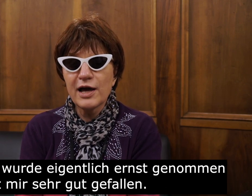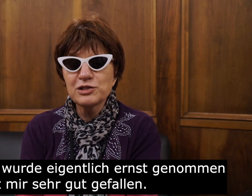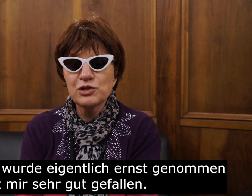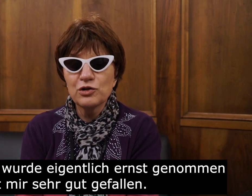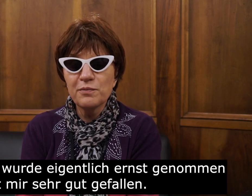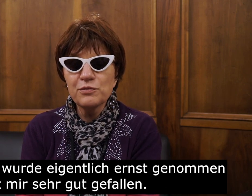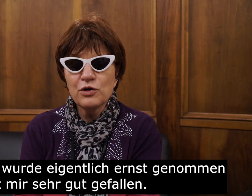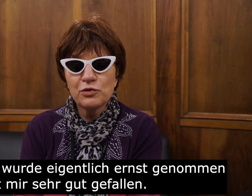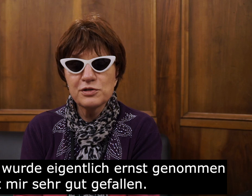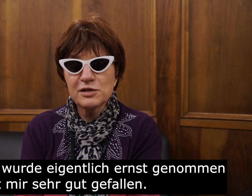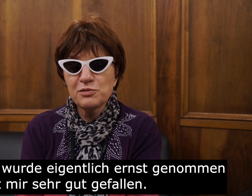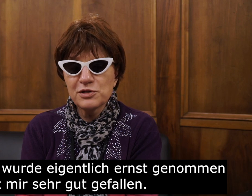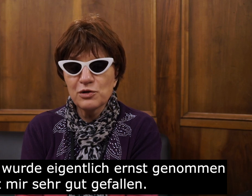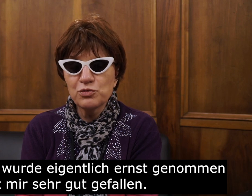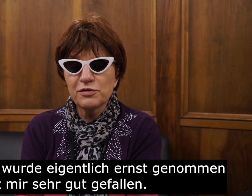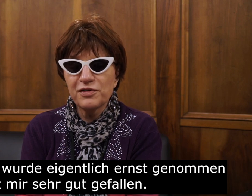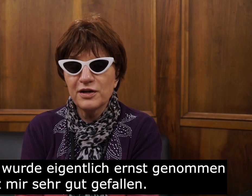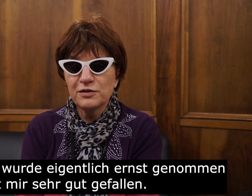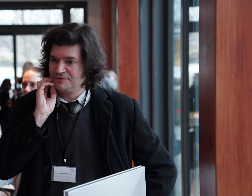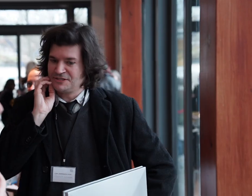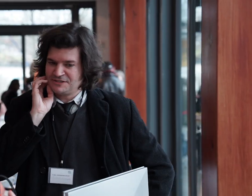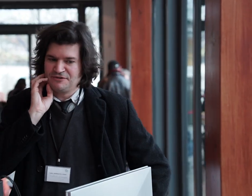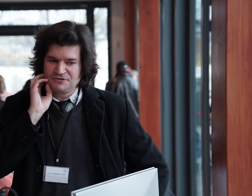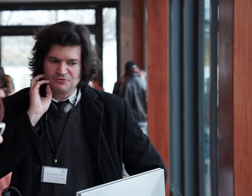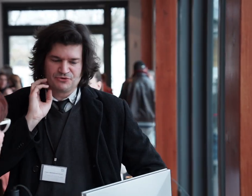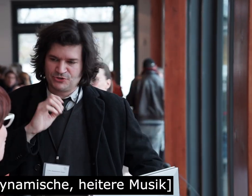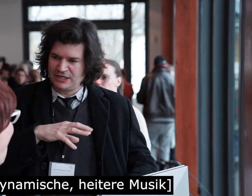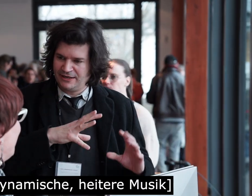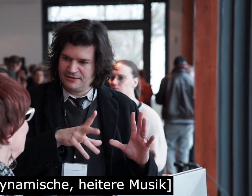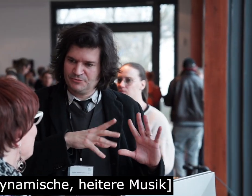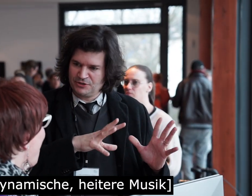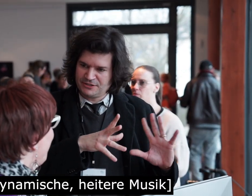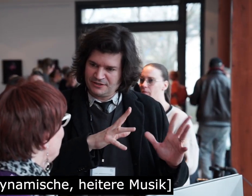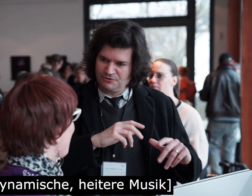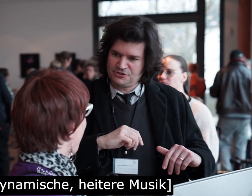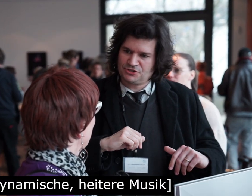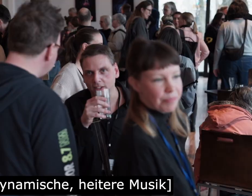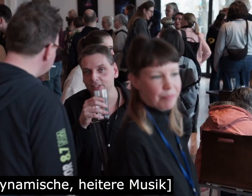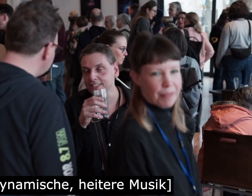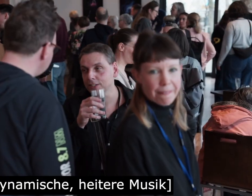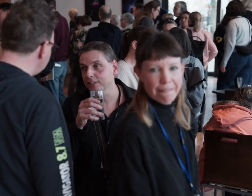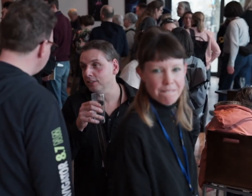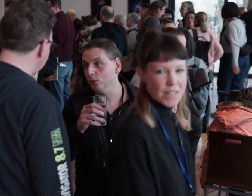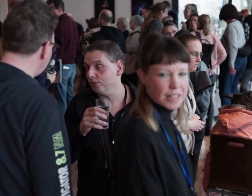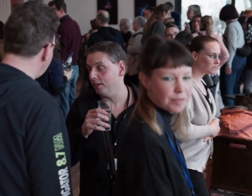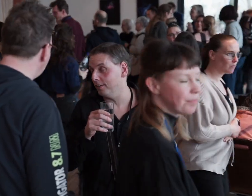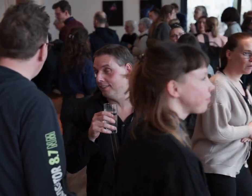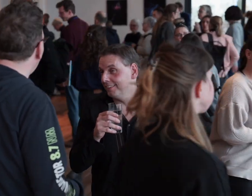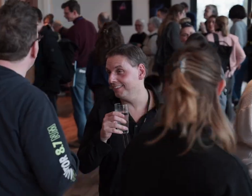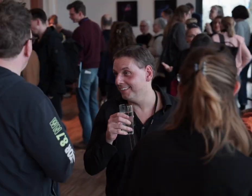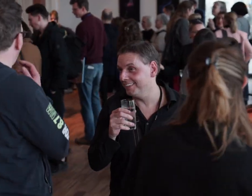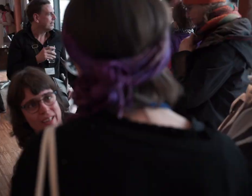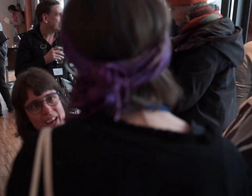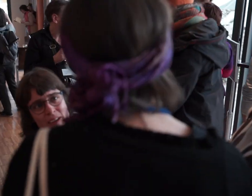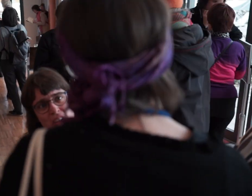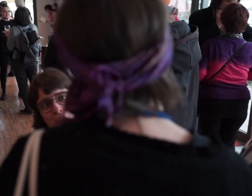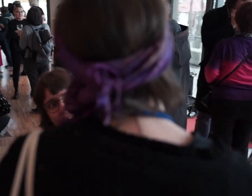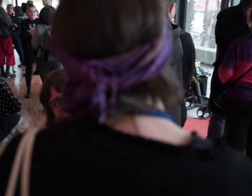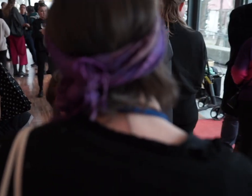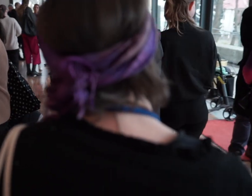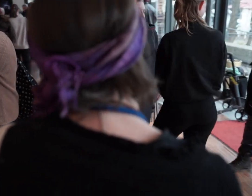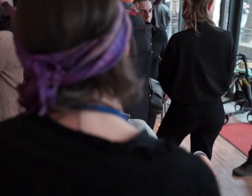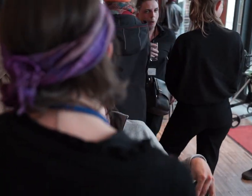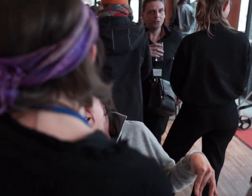eigentlich ernst genommen und es hat mir sehr gut gefallen. Silja Korn im Gespräch mit einem Dunkelhaarigen. Die Gäste tauschen sich angeregt